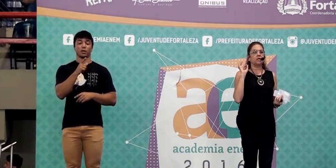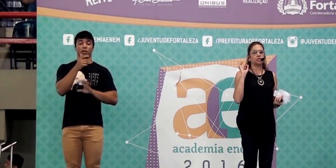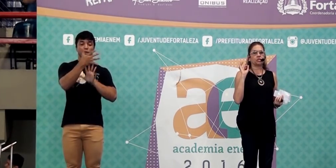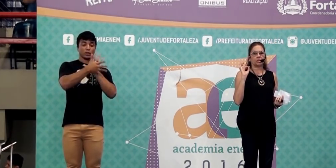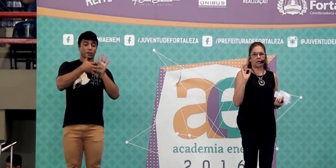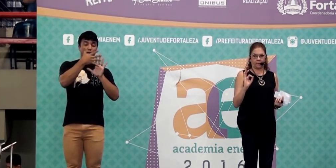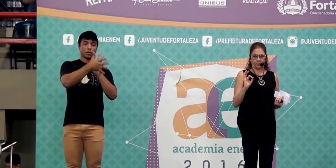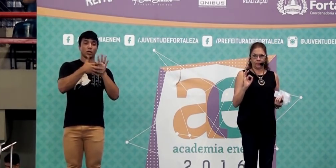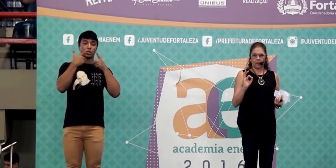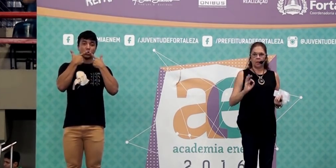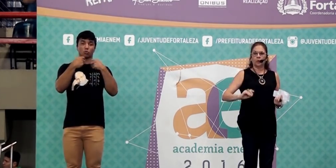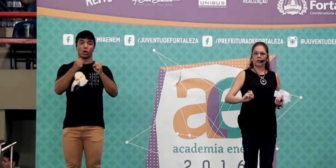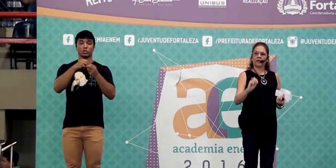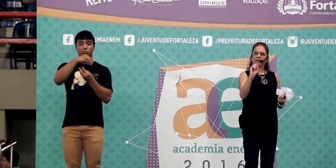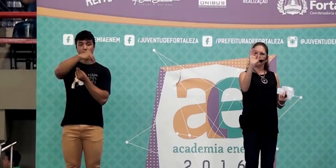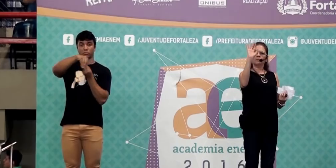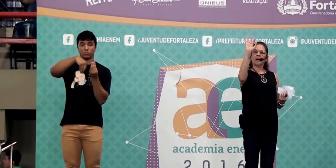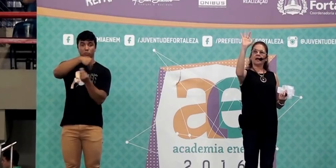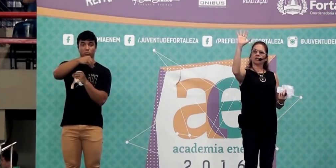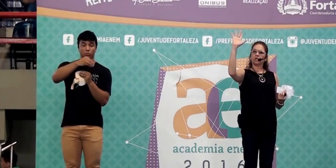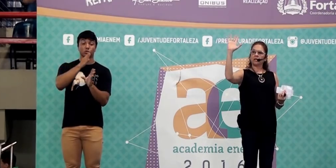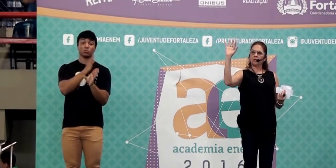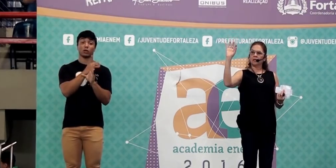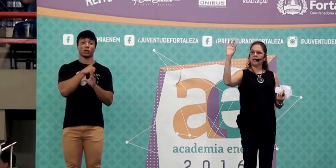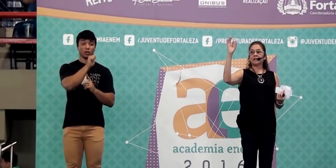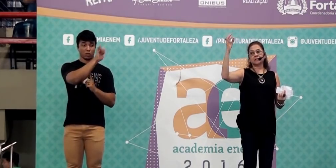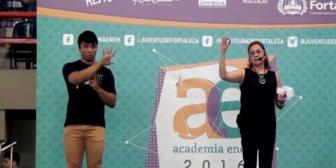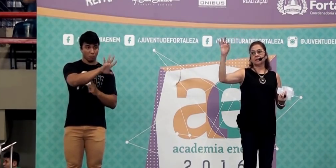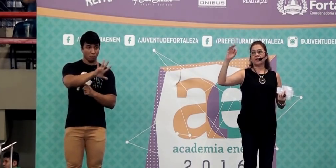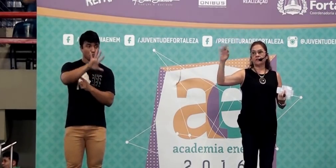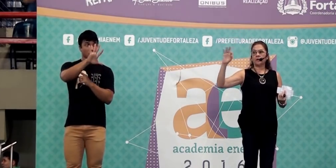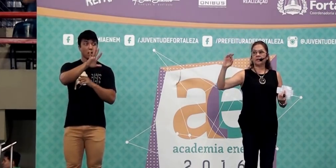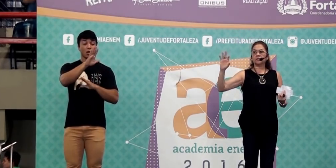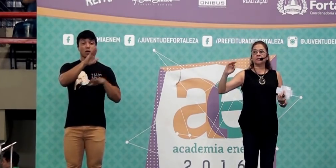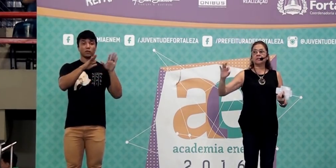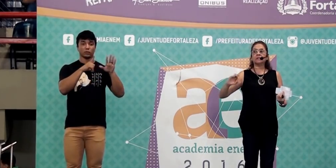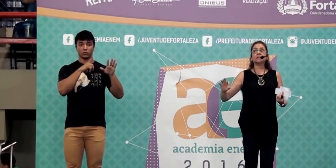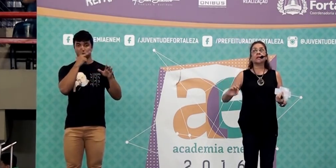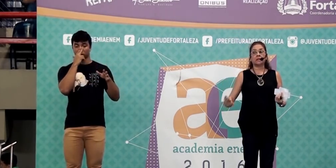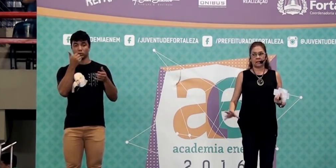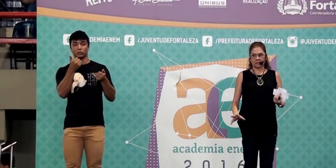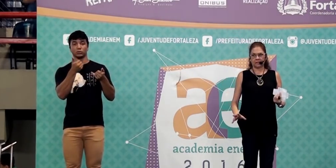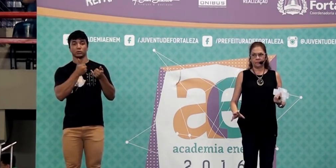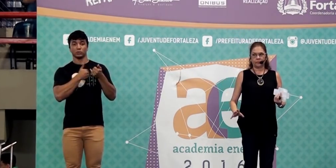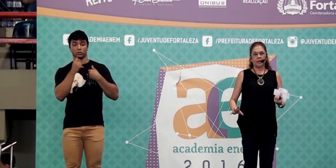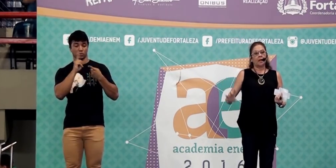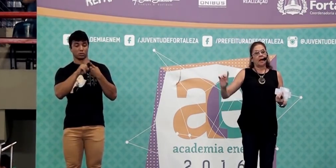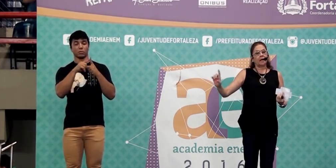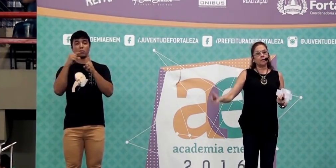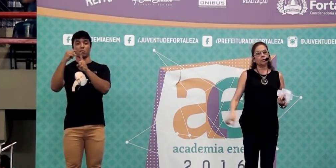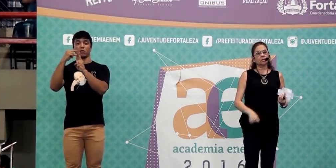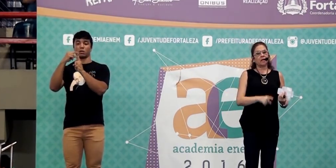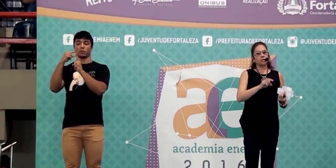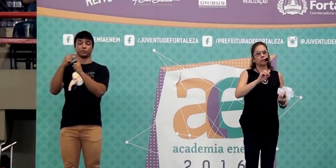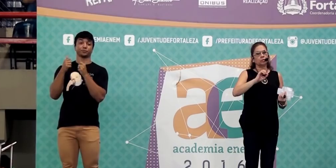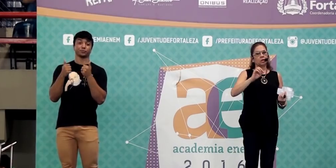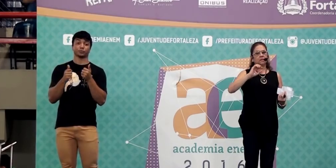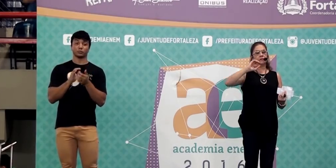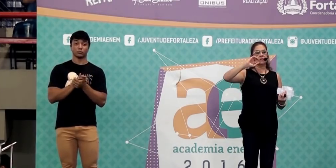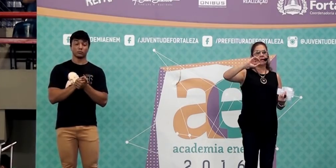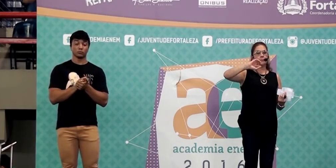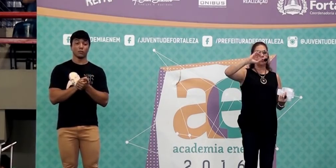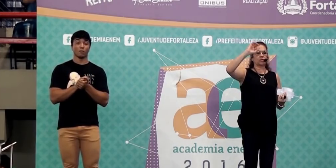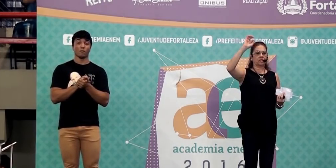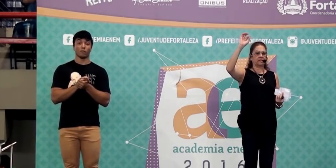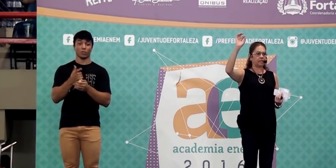linguagem mista, porque tem imagem e tem informações escritas. Aí o texto